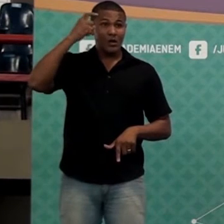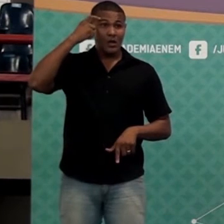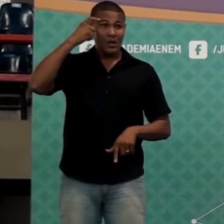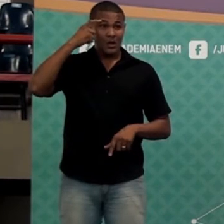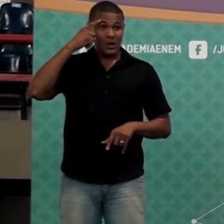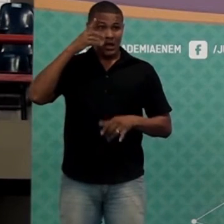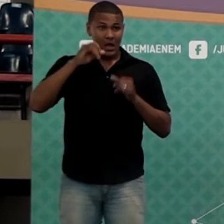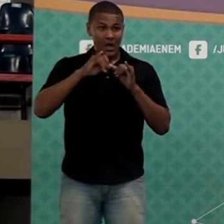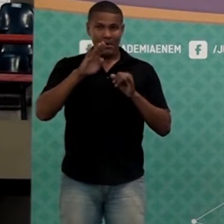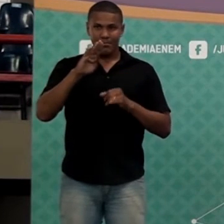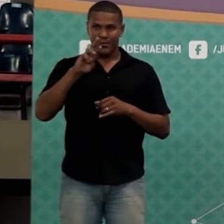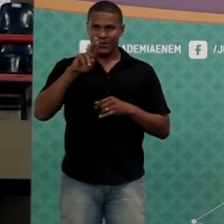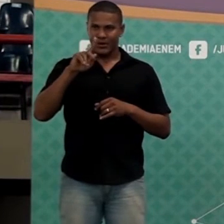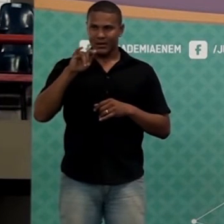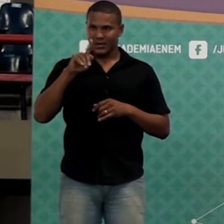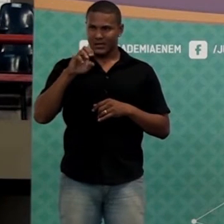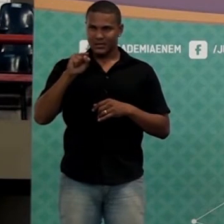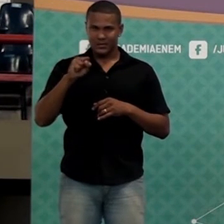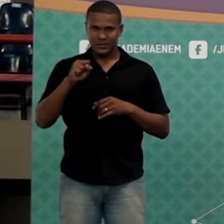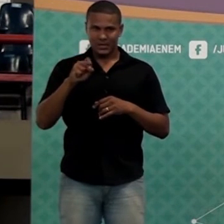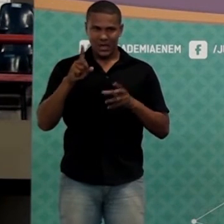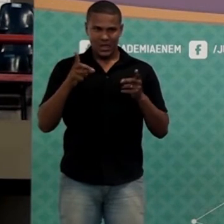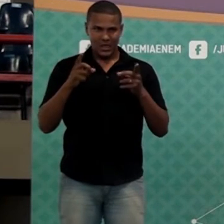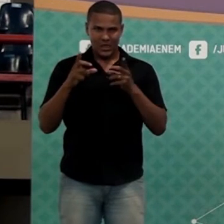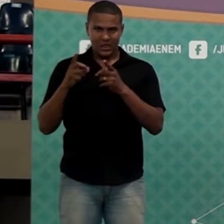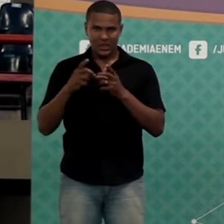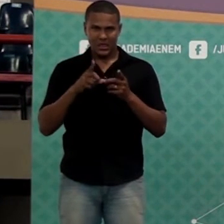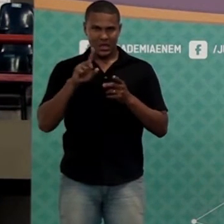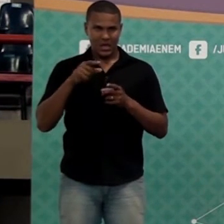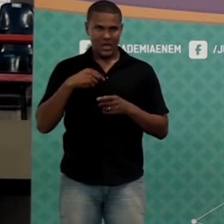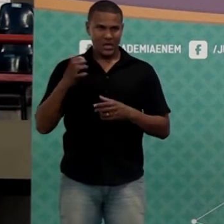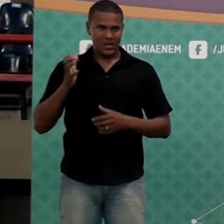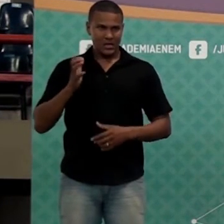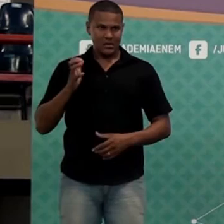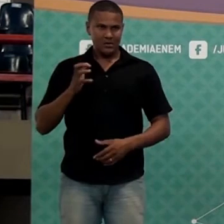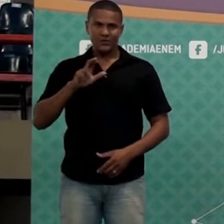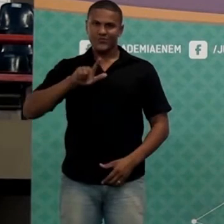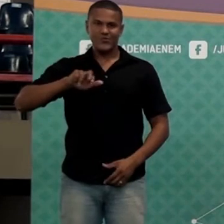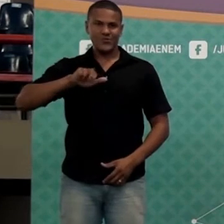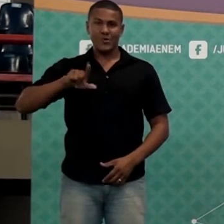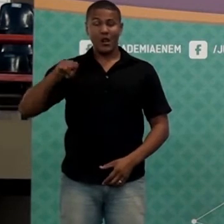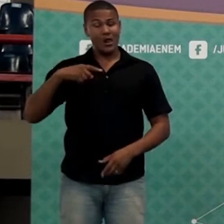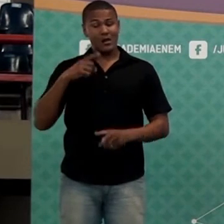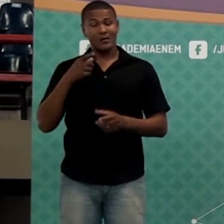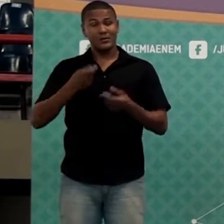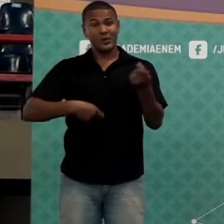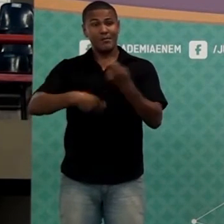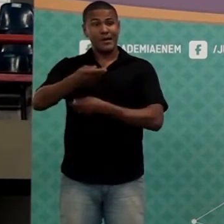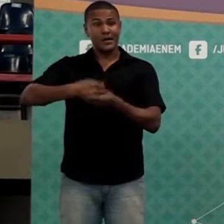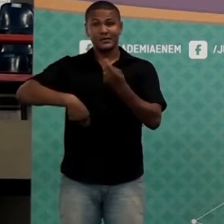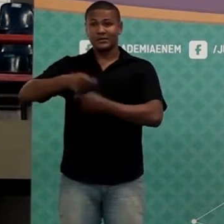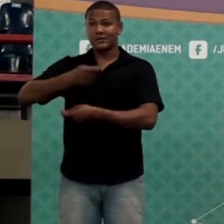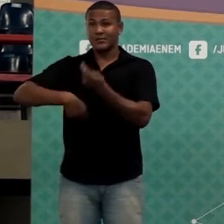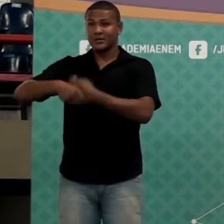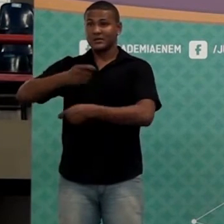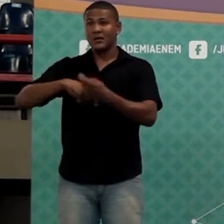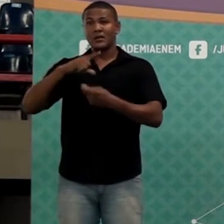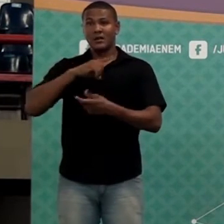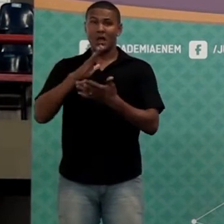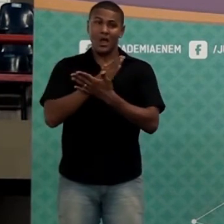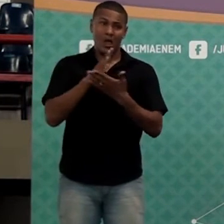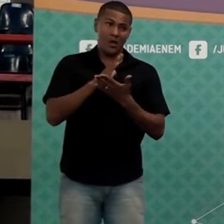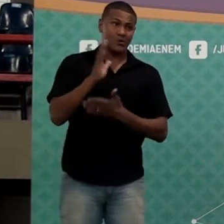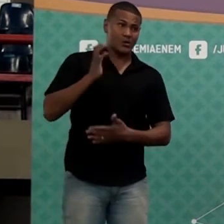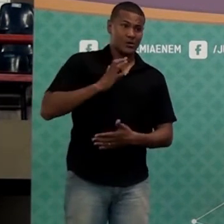rica? Tem nada a ver. Burguesia é quem trabalha no comércio. Tem comerciante rico e tem comerciante